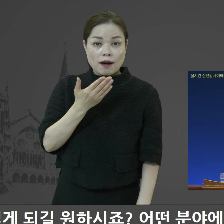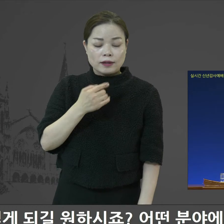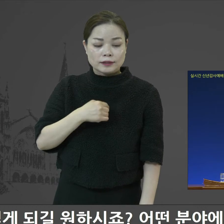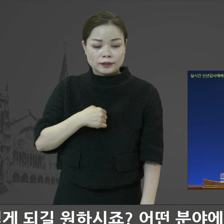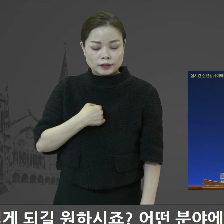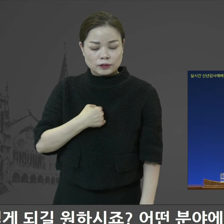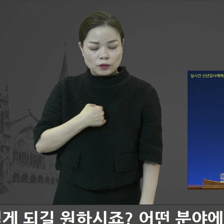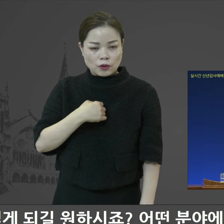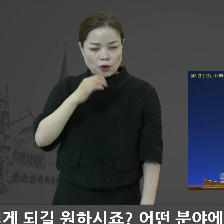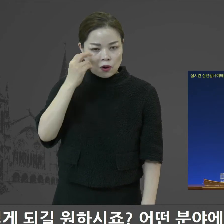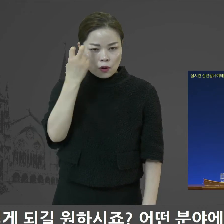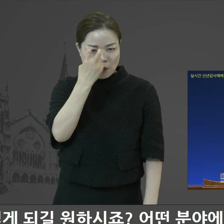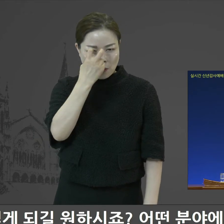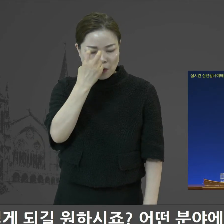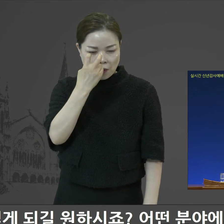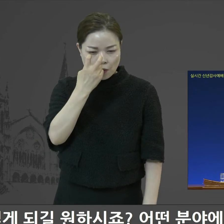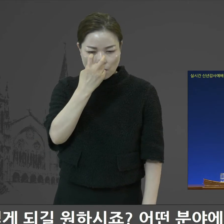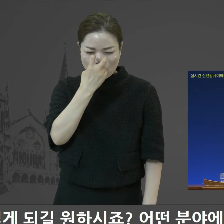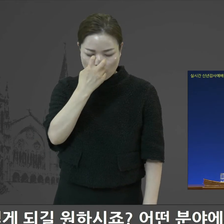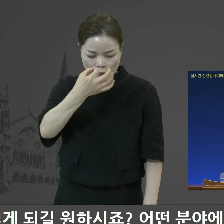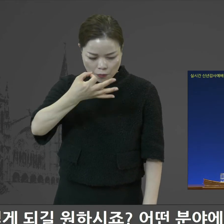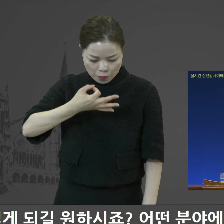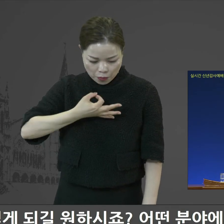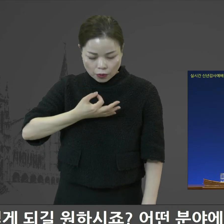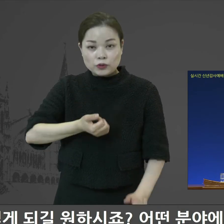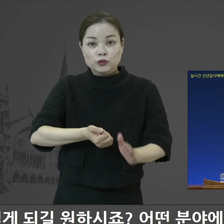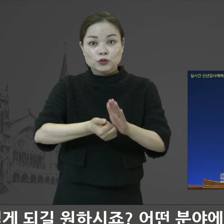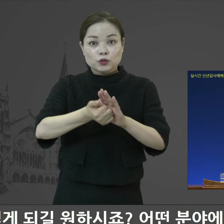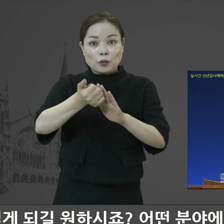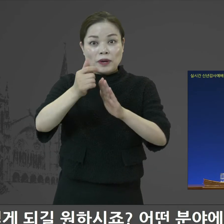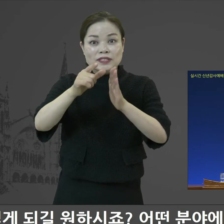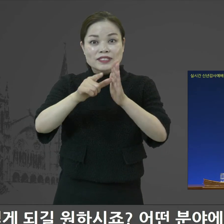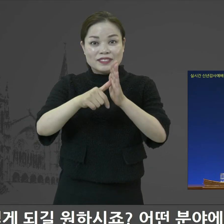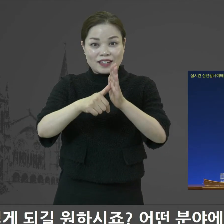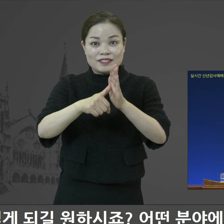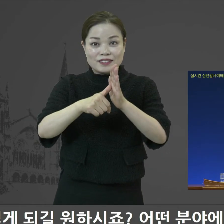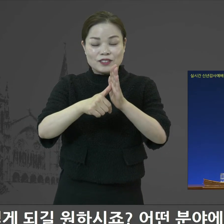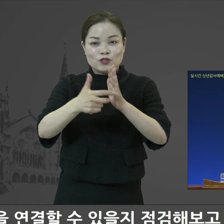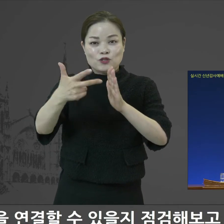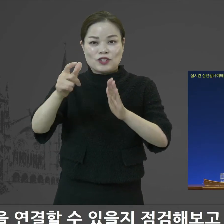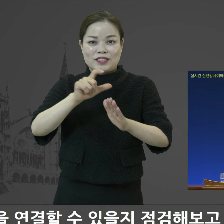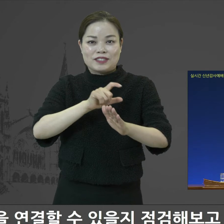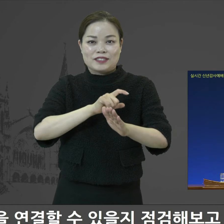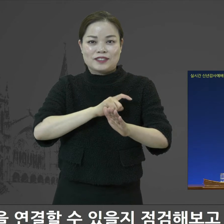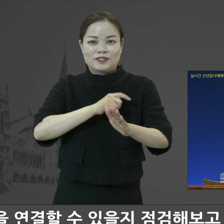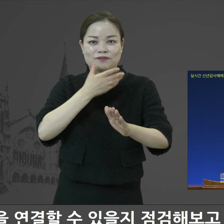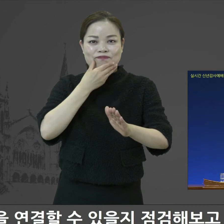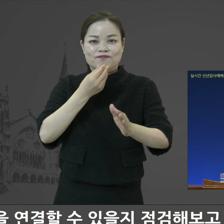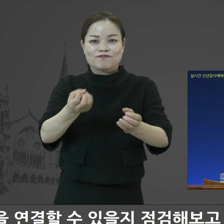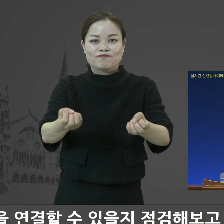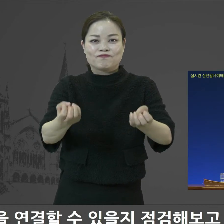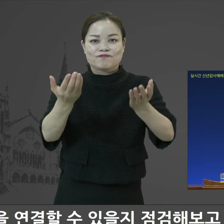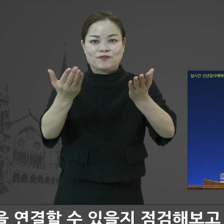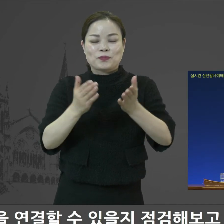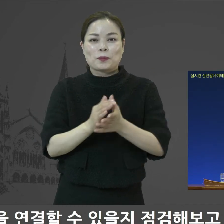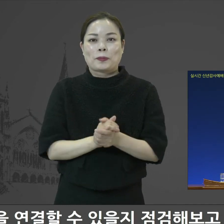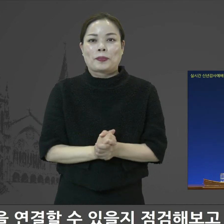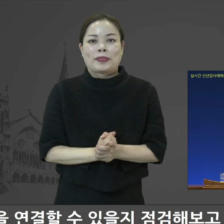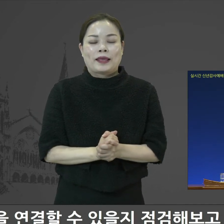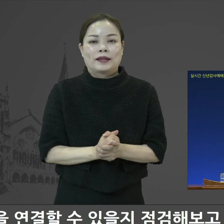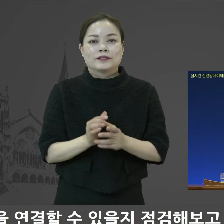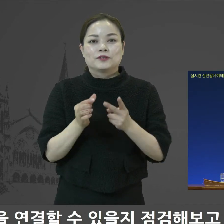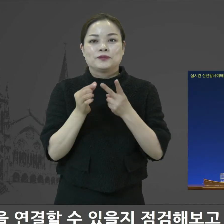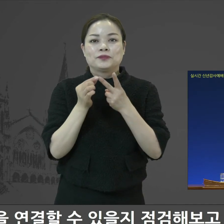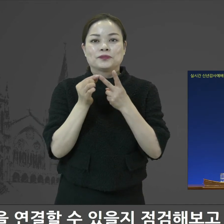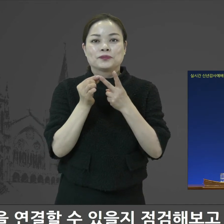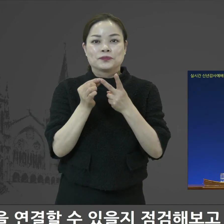스스로 한번 점검해 보시고 그것을 소망하는 이 시간이 될 수 있기를 주의 이름으로 축원합니다. 두